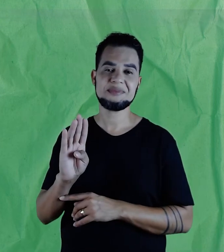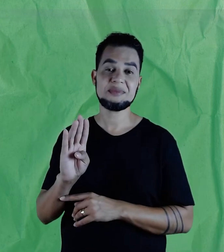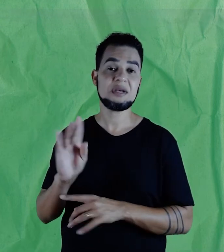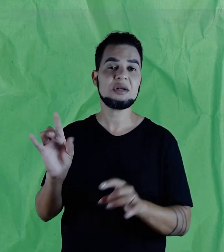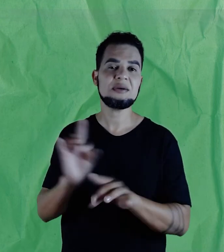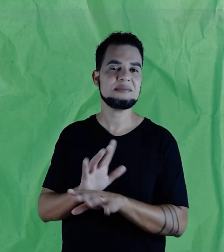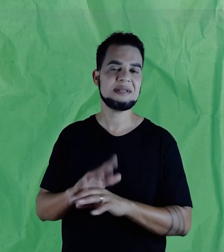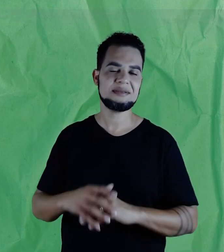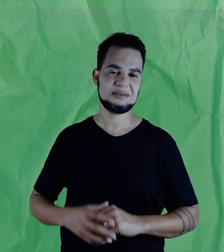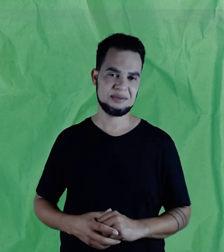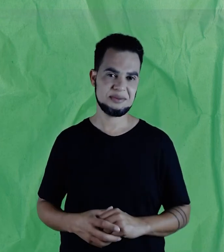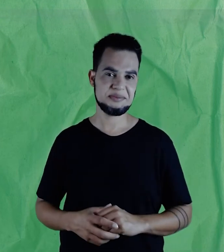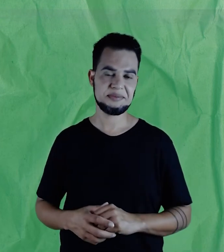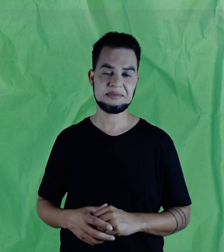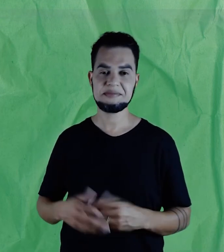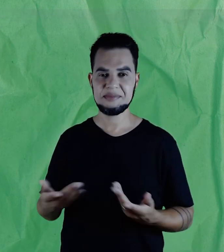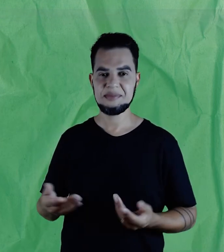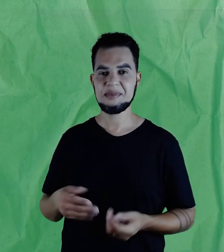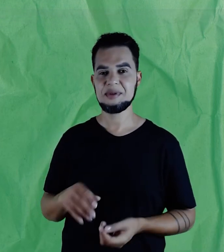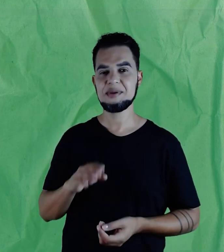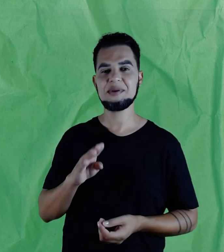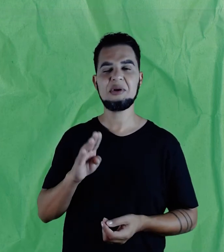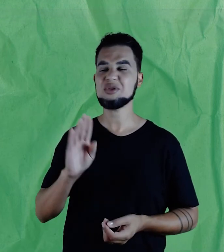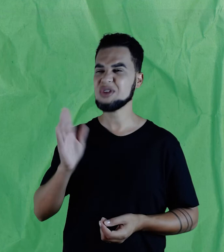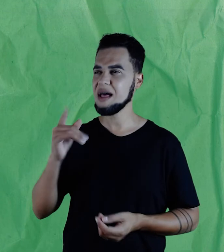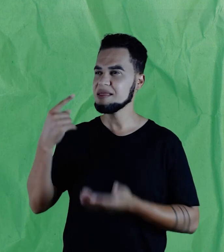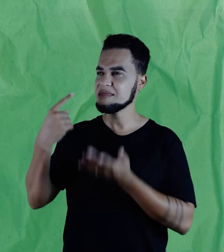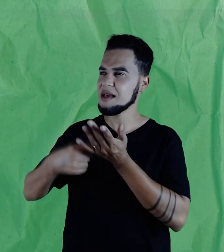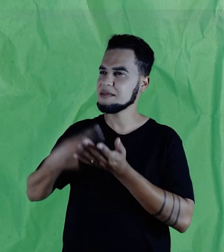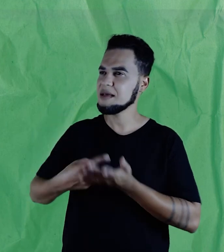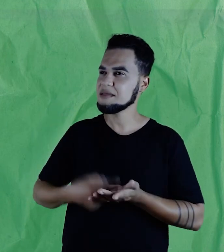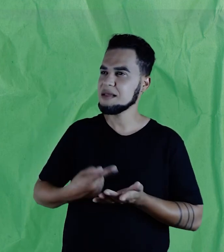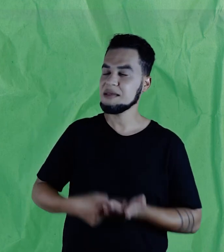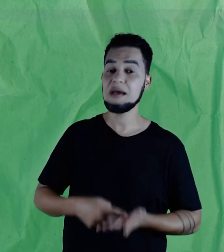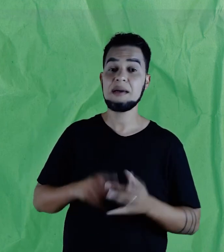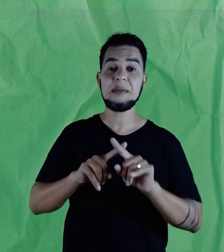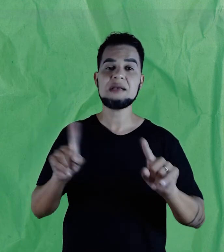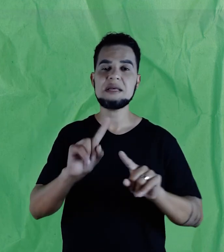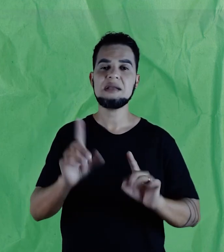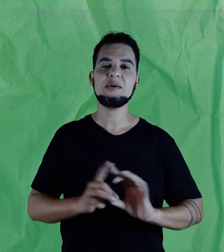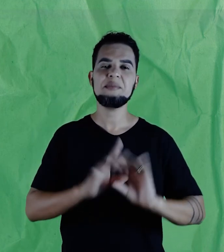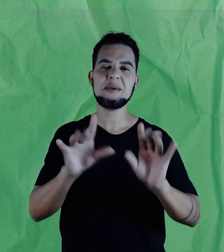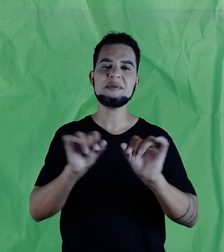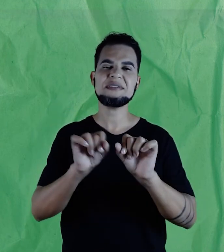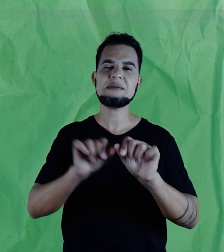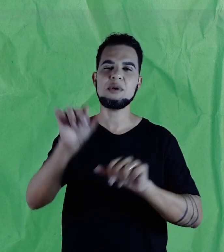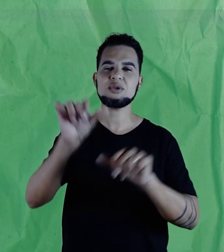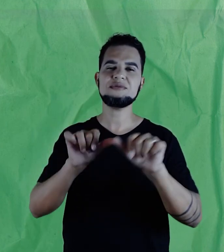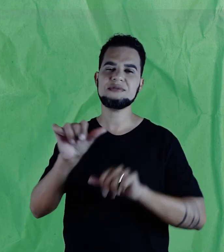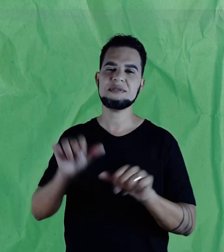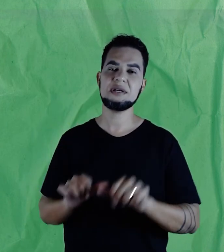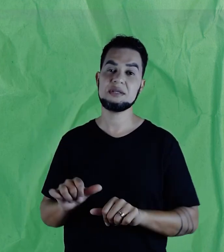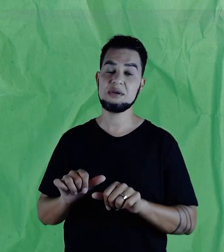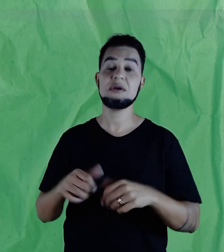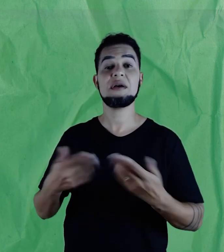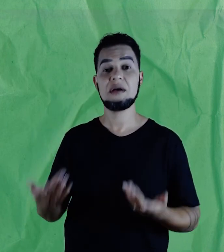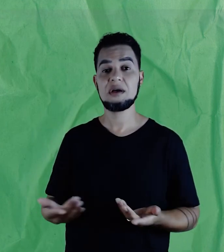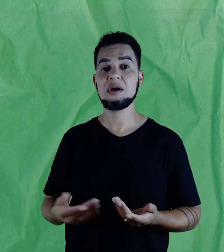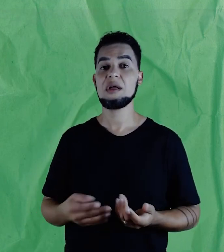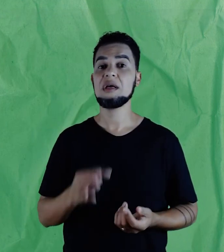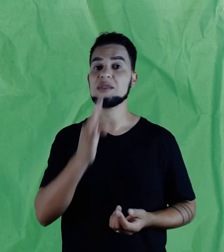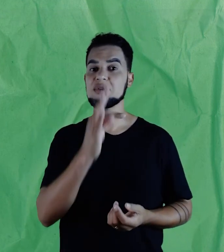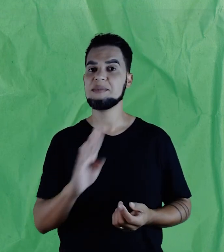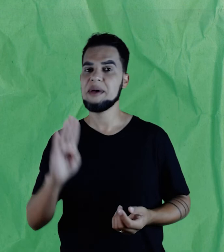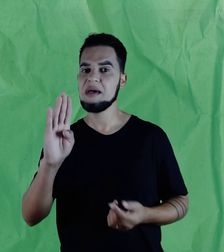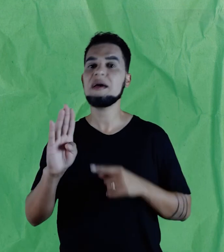completo aqui, né, com um background definido e tudo, mas ele não me permite fazer tantas modificações. O Touchable Opacity ele